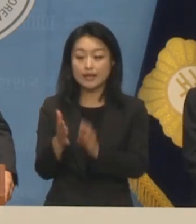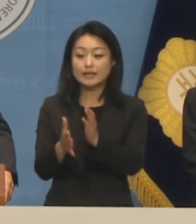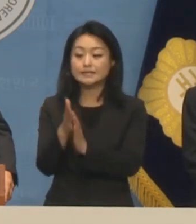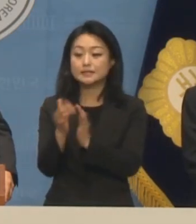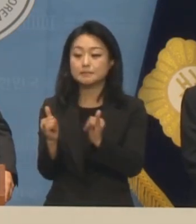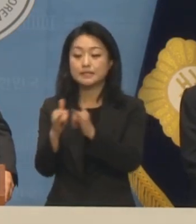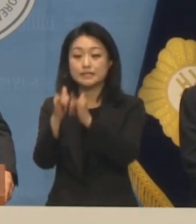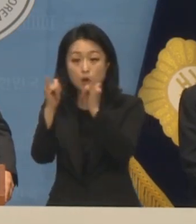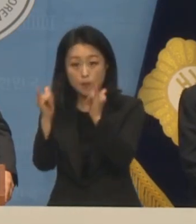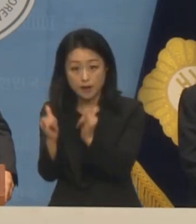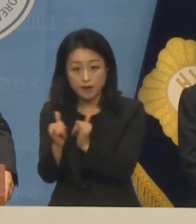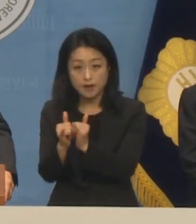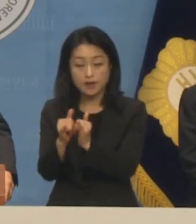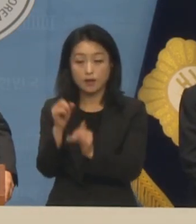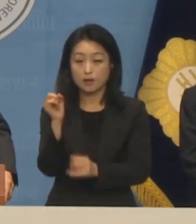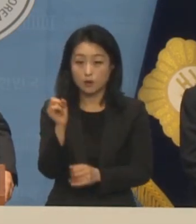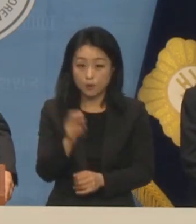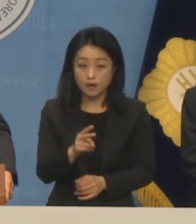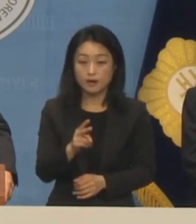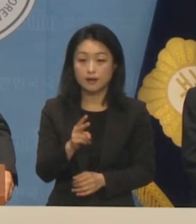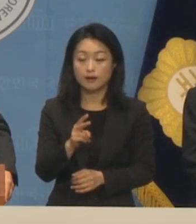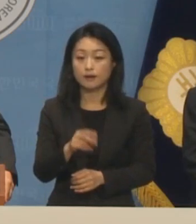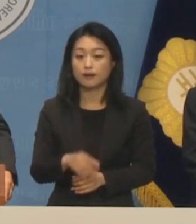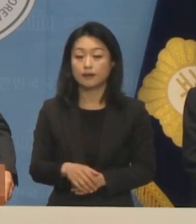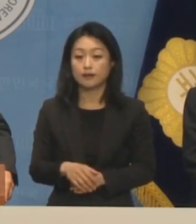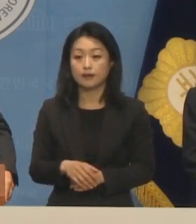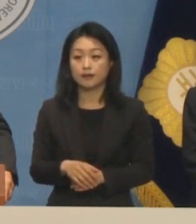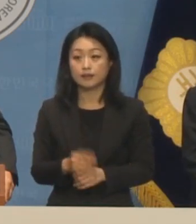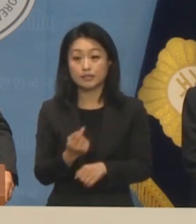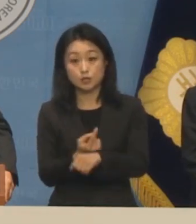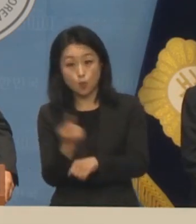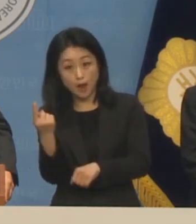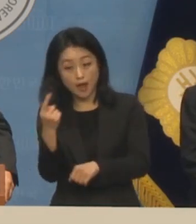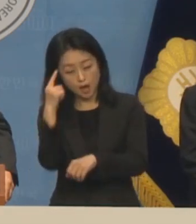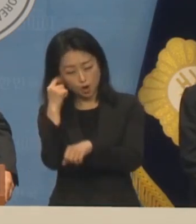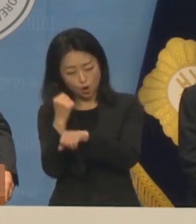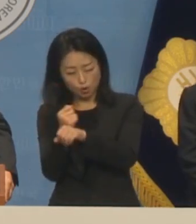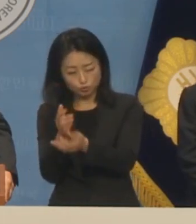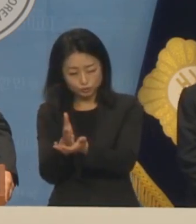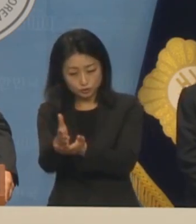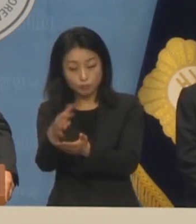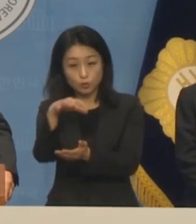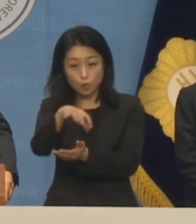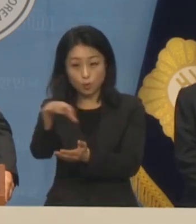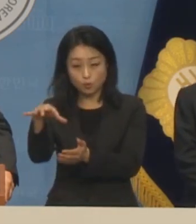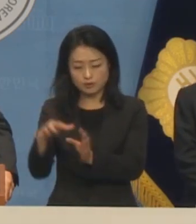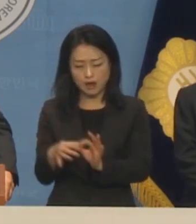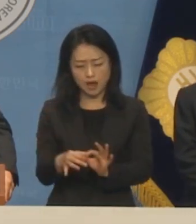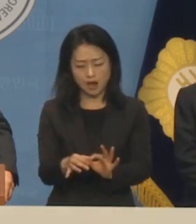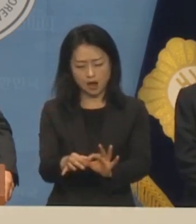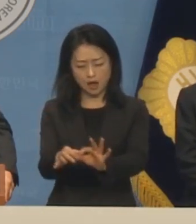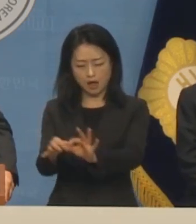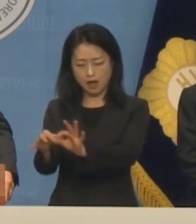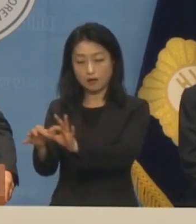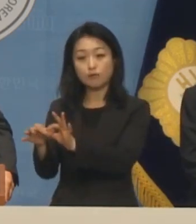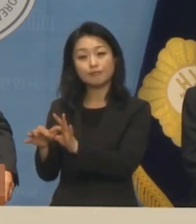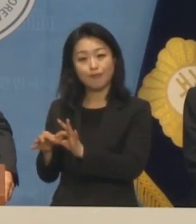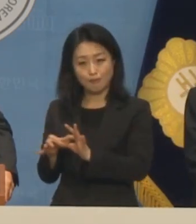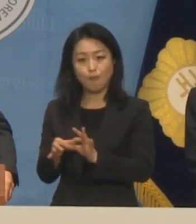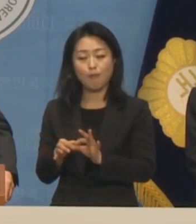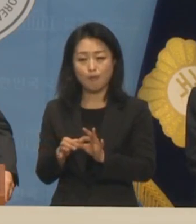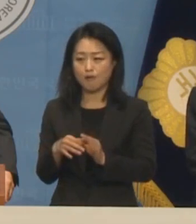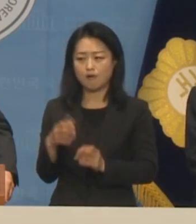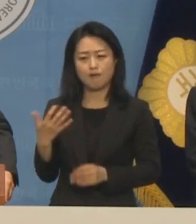시민사회와 그리고 각 기타의 싱크탱크들과 깊은 연관을 갖고